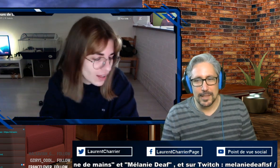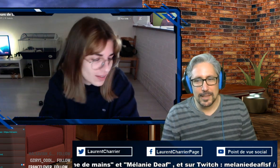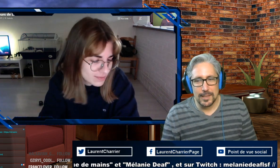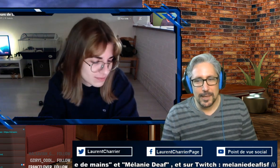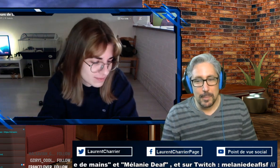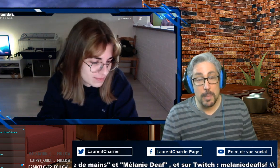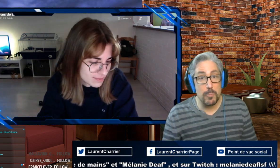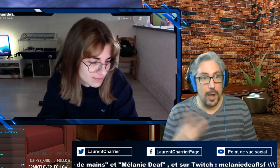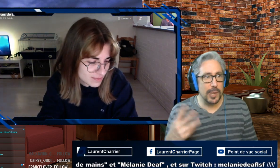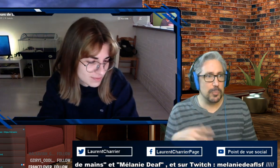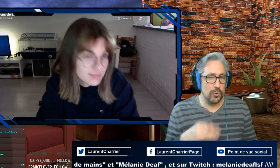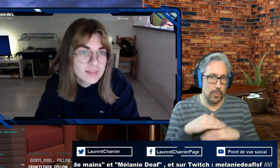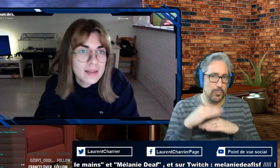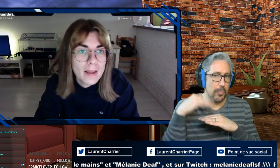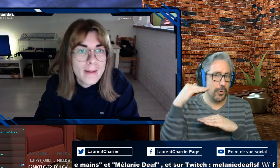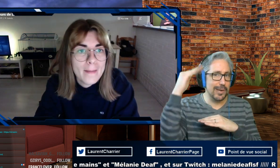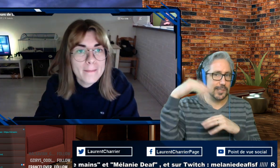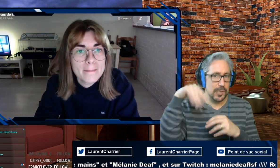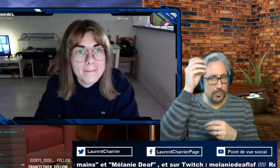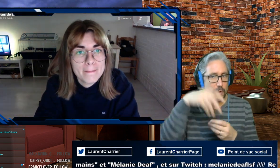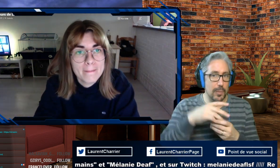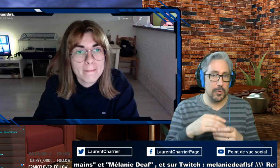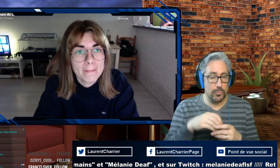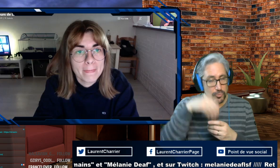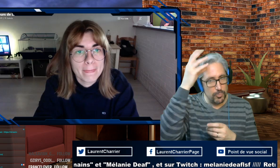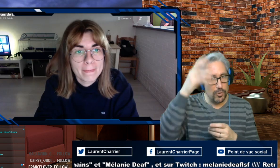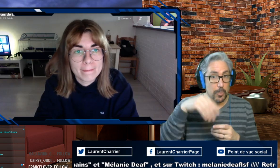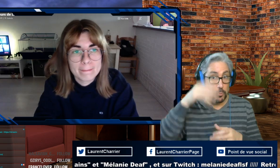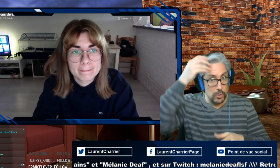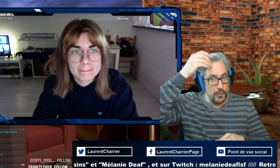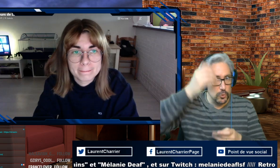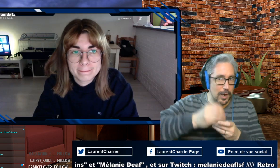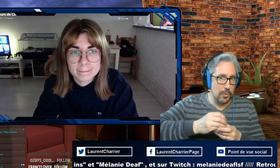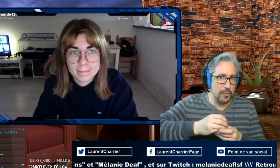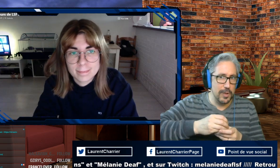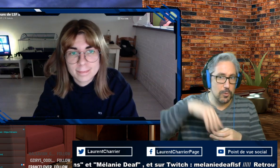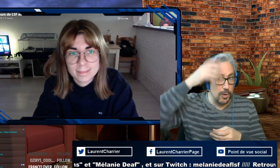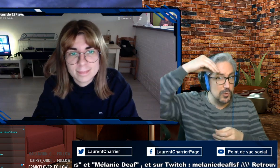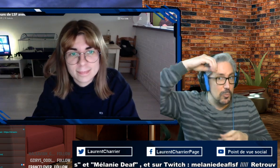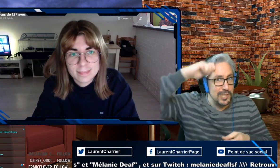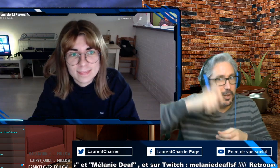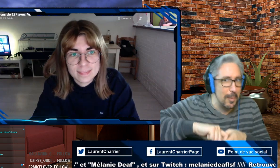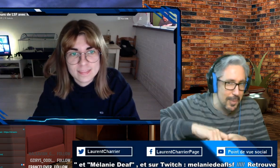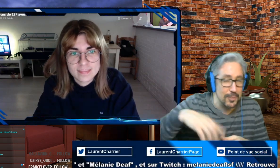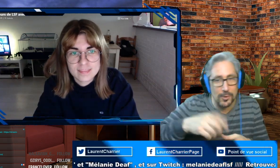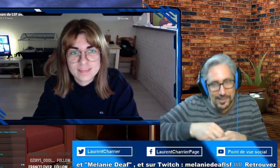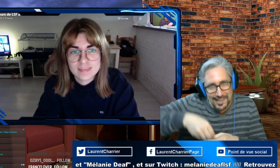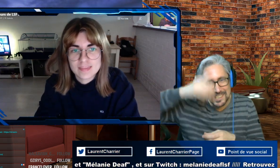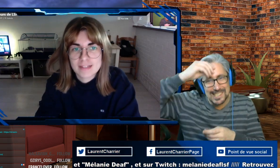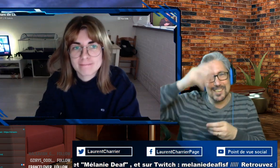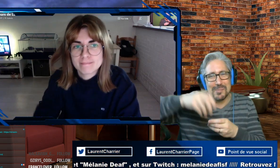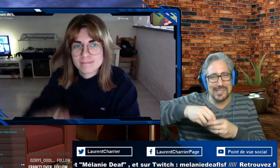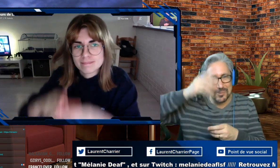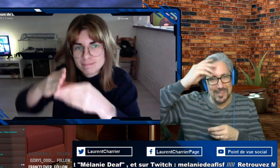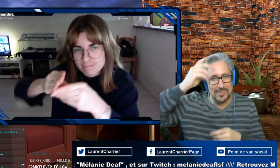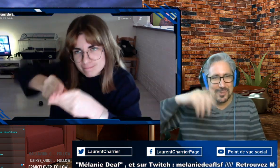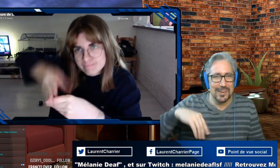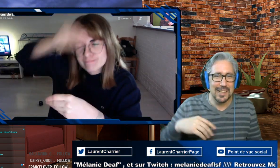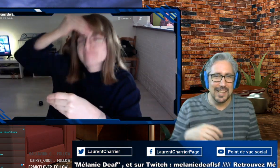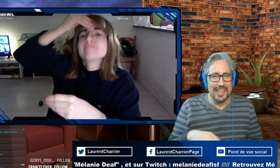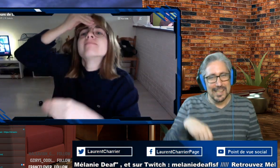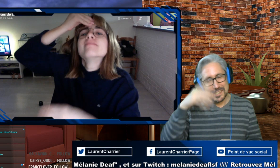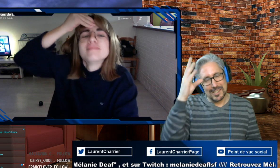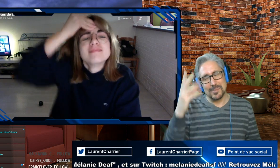Mais voilà. Mais pas après pour progresser, pour apprendre. Moi, je fais toujours à l'envers, quoi, comme si on mettait dans la main. Non, c'est comme ça qu'on